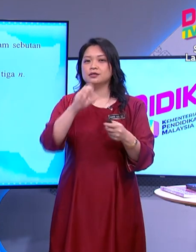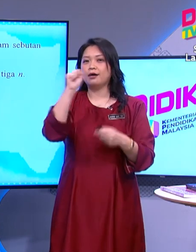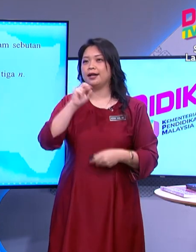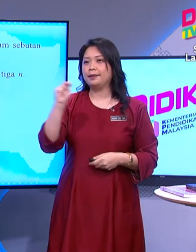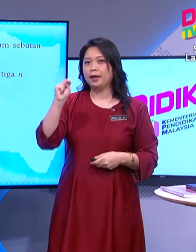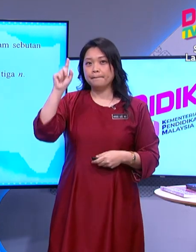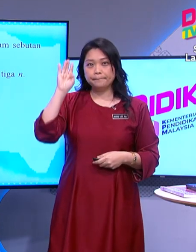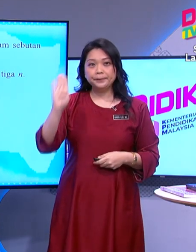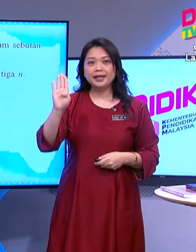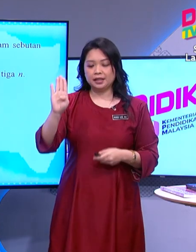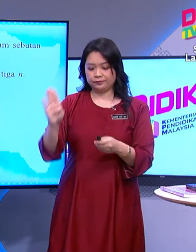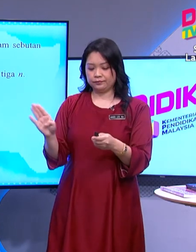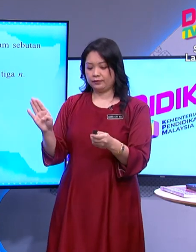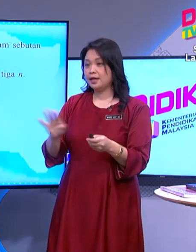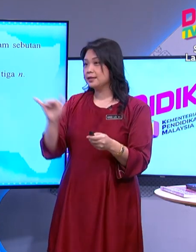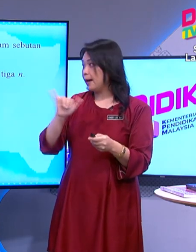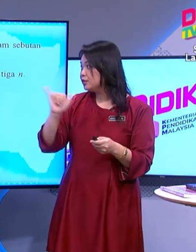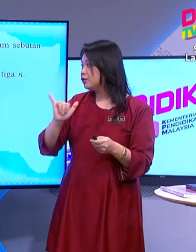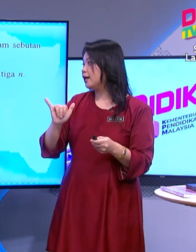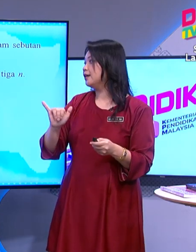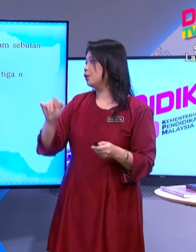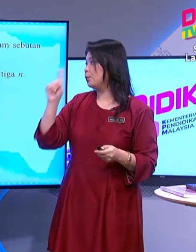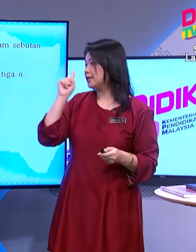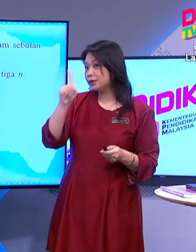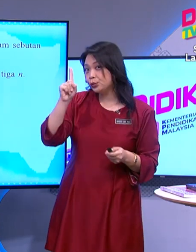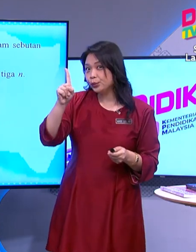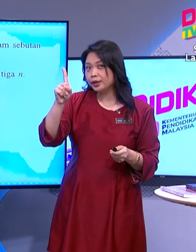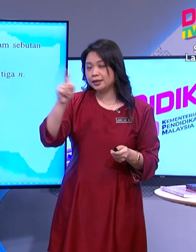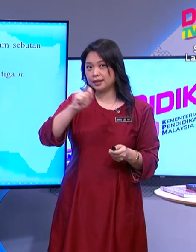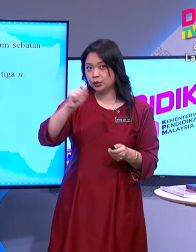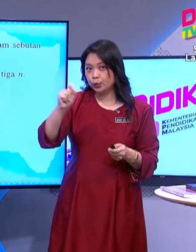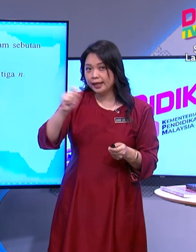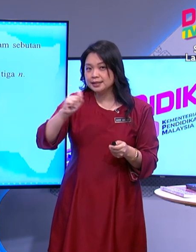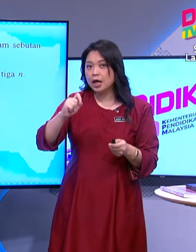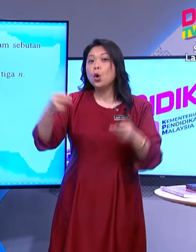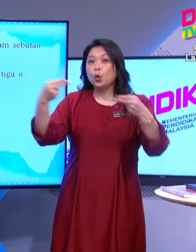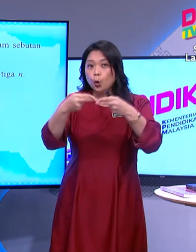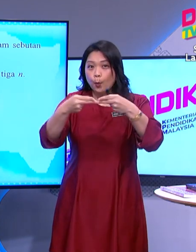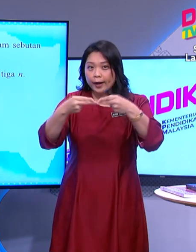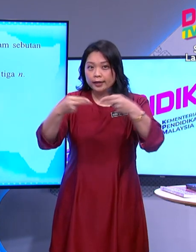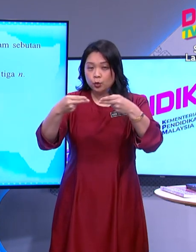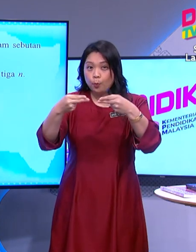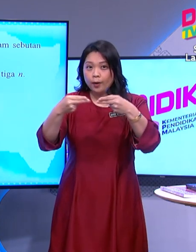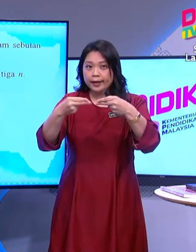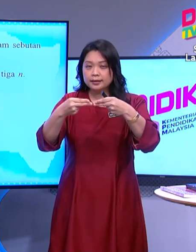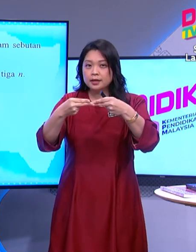soalan by sama juga menembus satu kita ketulis hubungan-hubungan